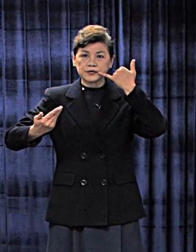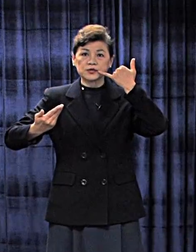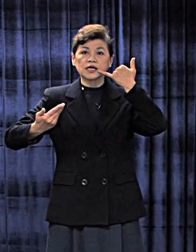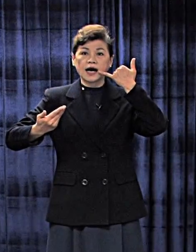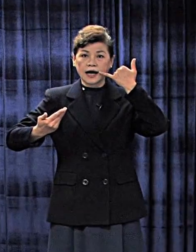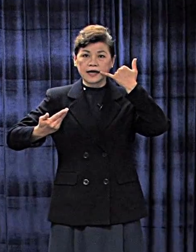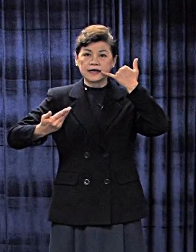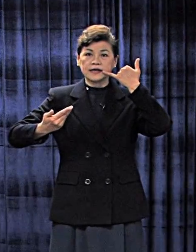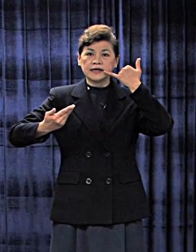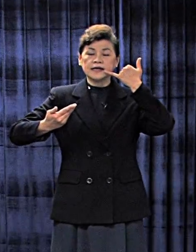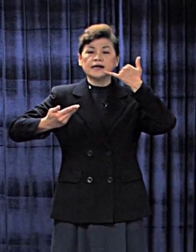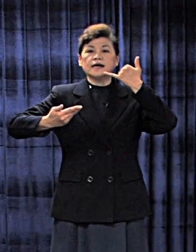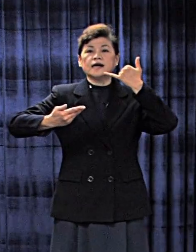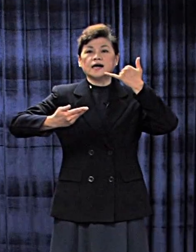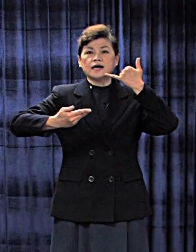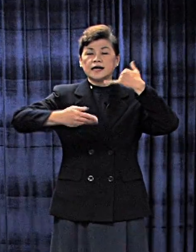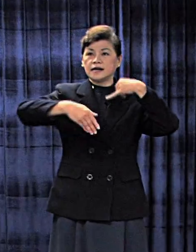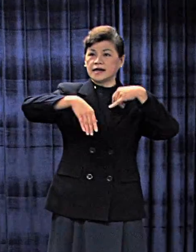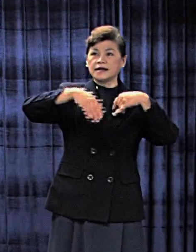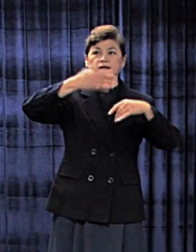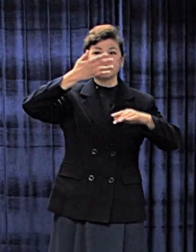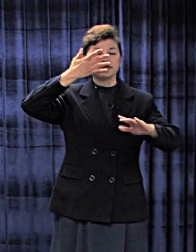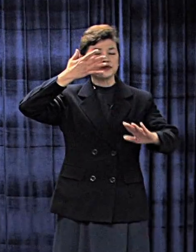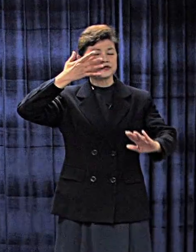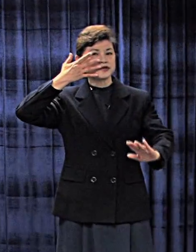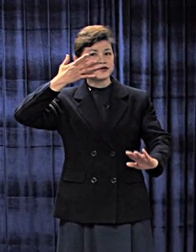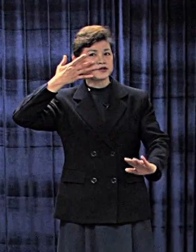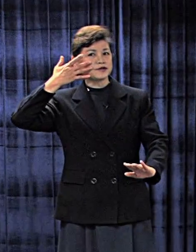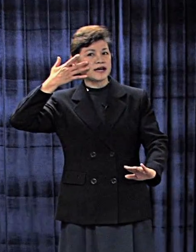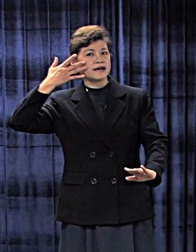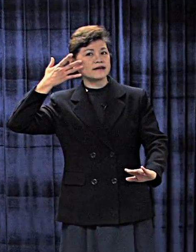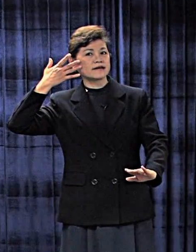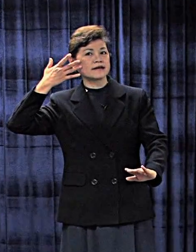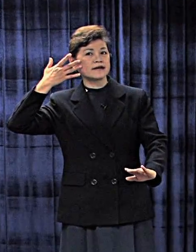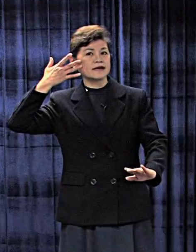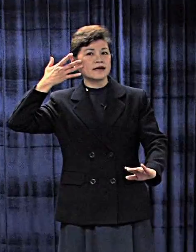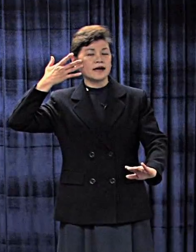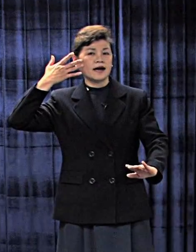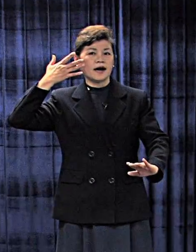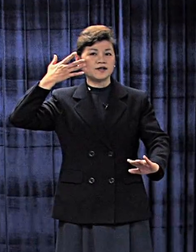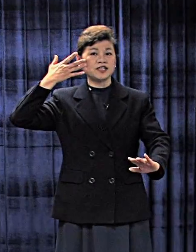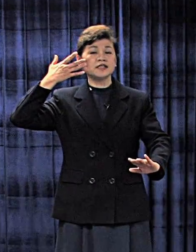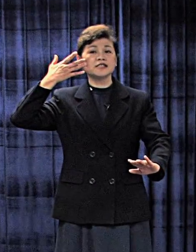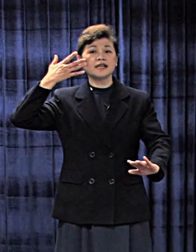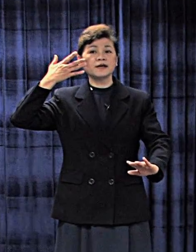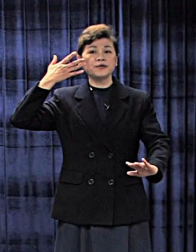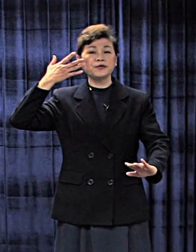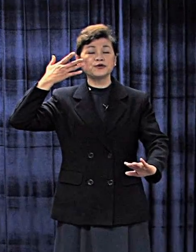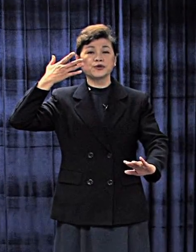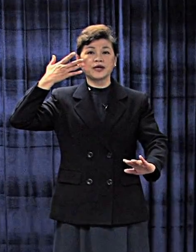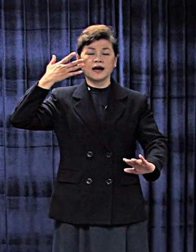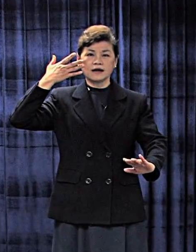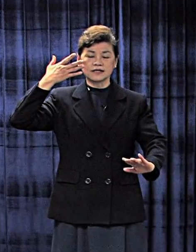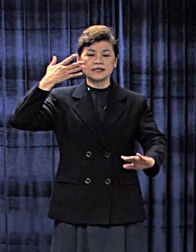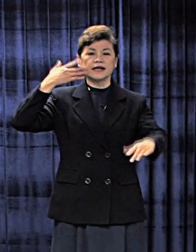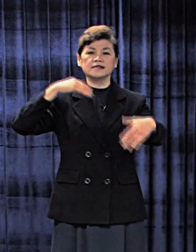是海。蓝蓝，我们用右手来。好，青山绿水好自然